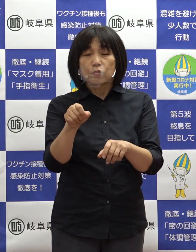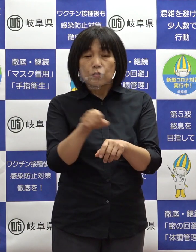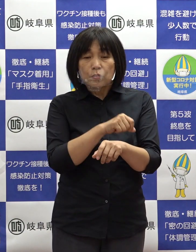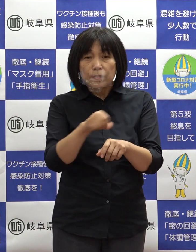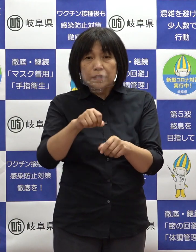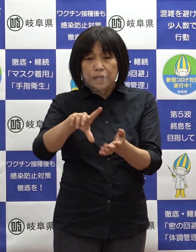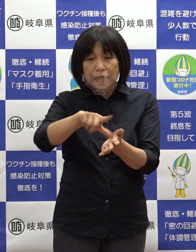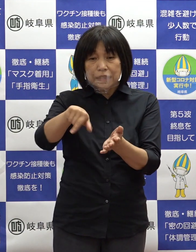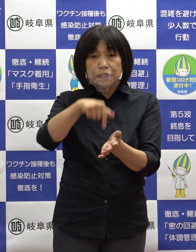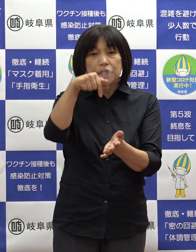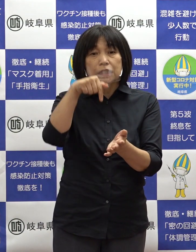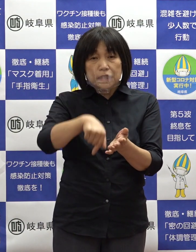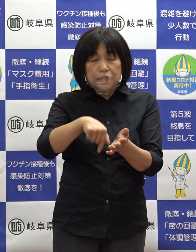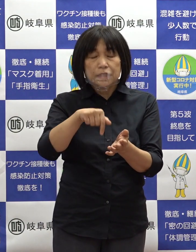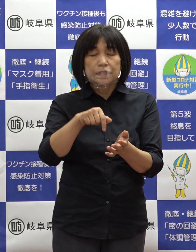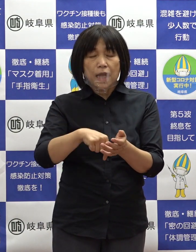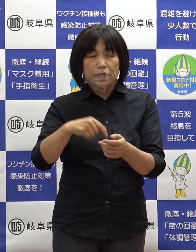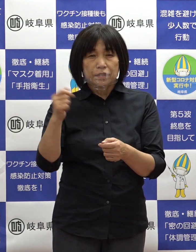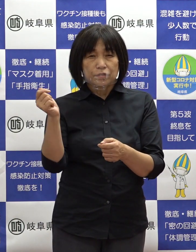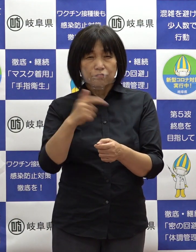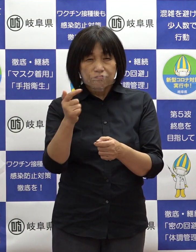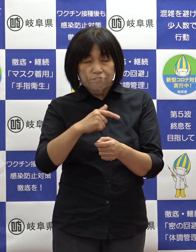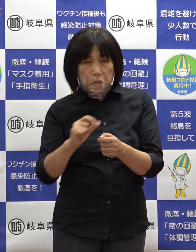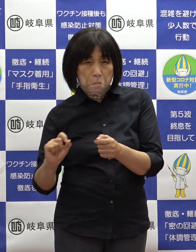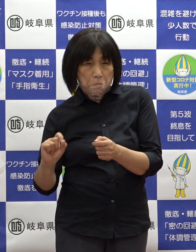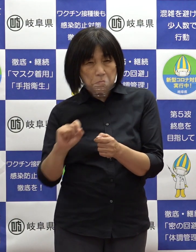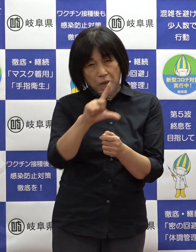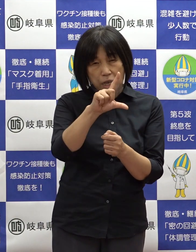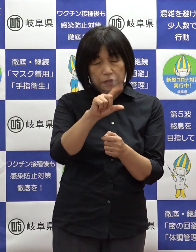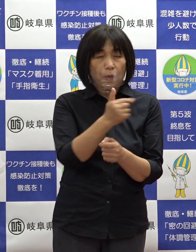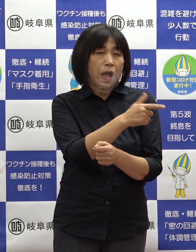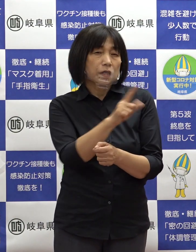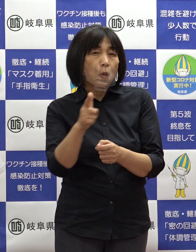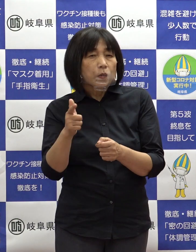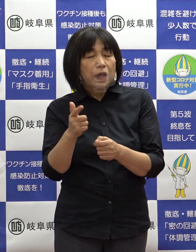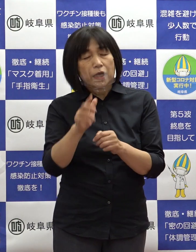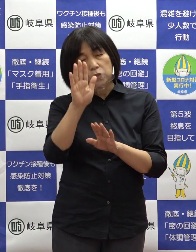なことが起こる場合もあるわけですから、いろんなことをまあ想定してとにかく